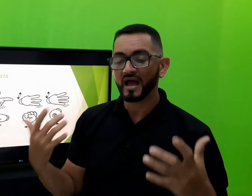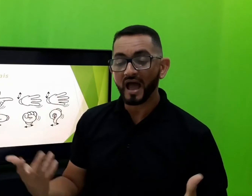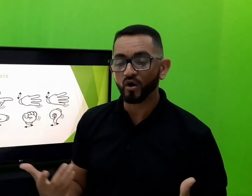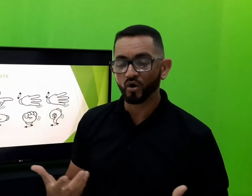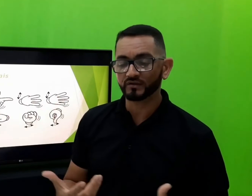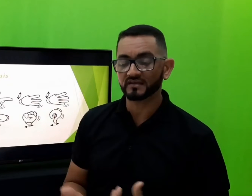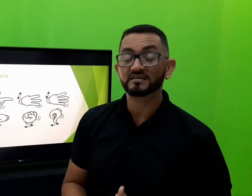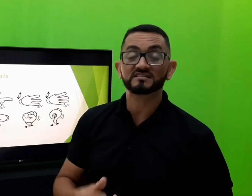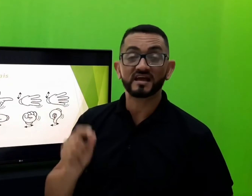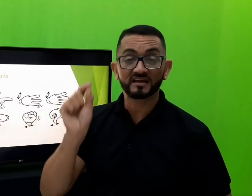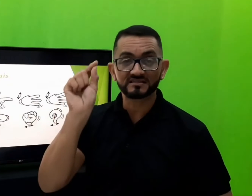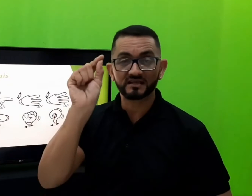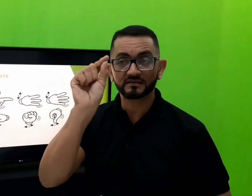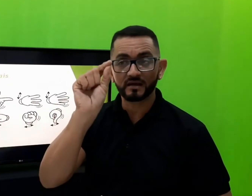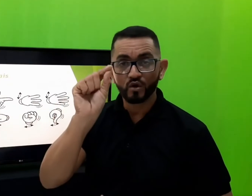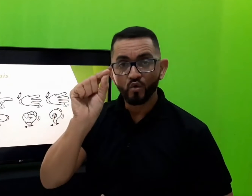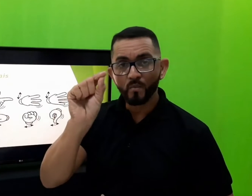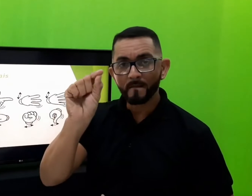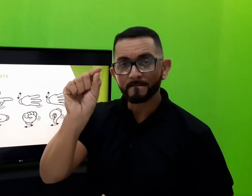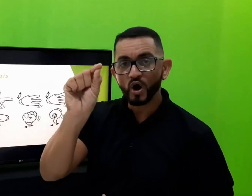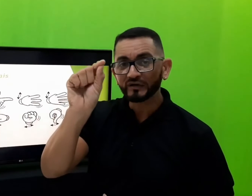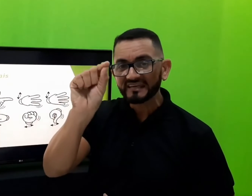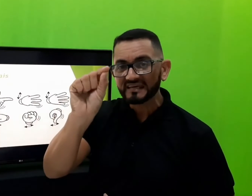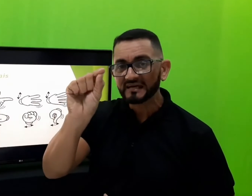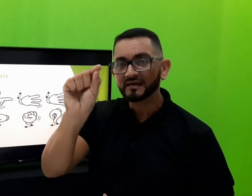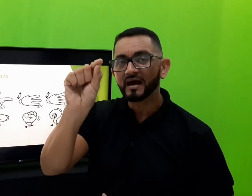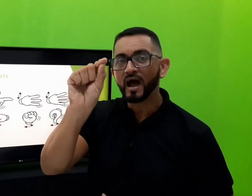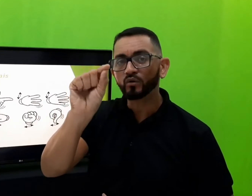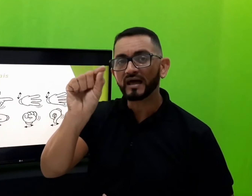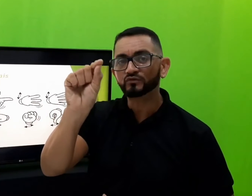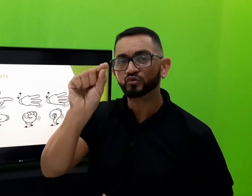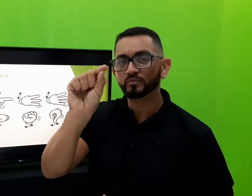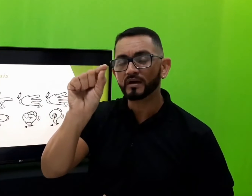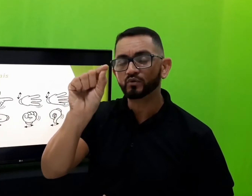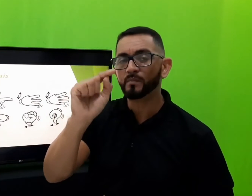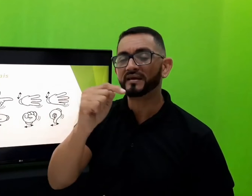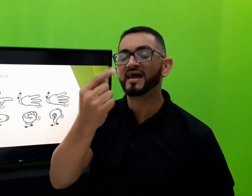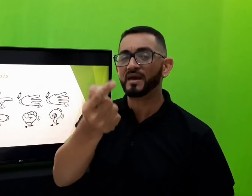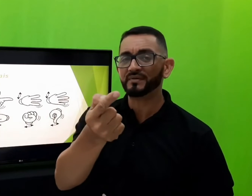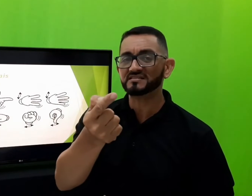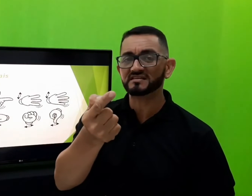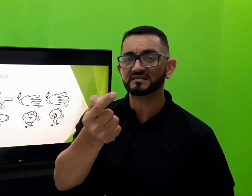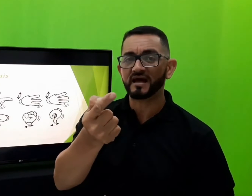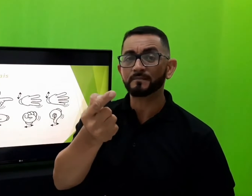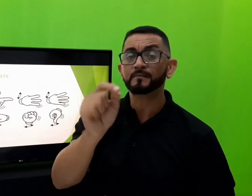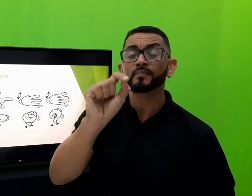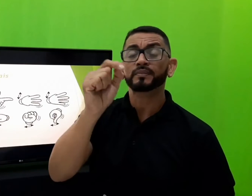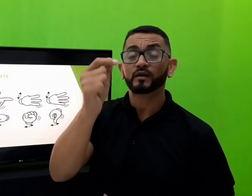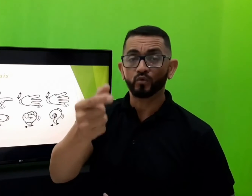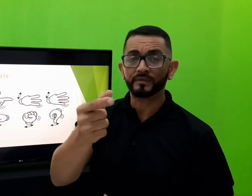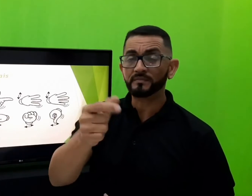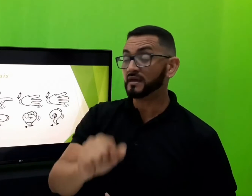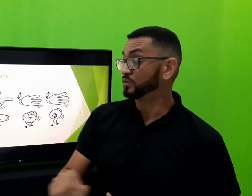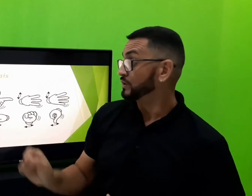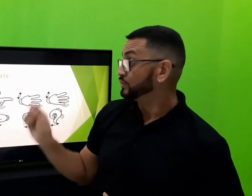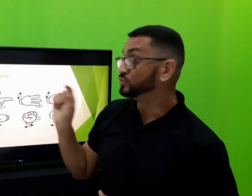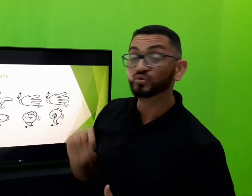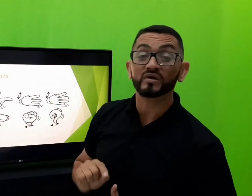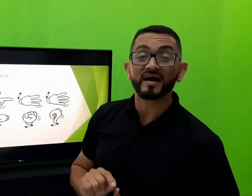à ordem. Se acrescenta uma bolinha ao lado do número 1 para representar o primeiro. No